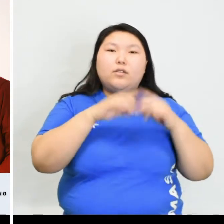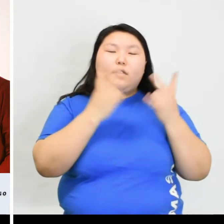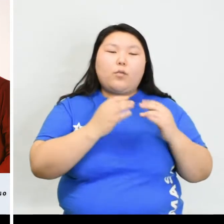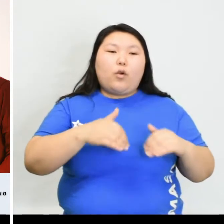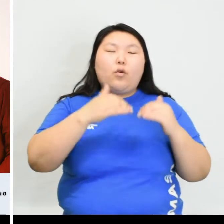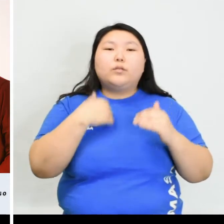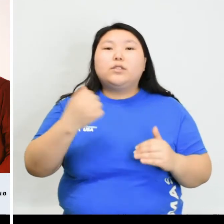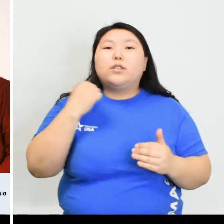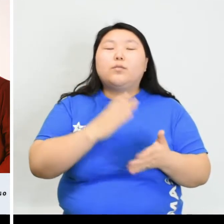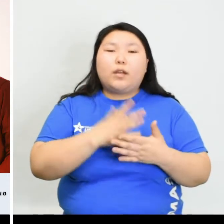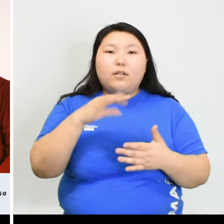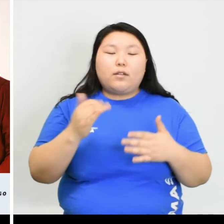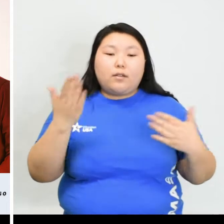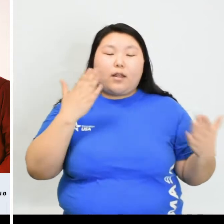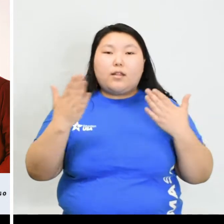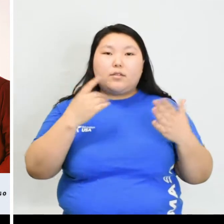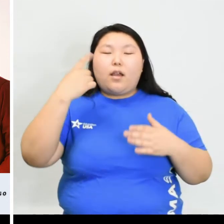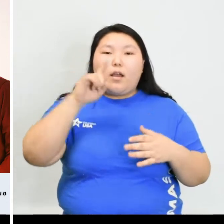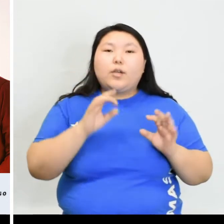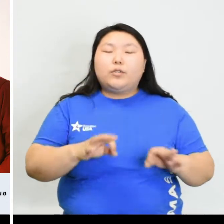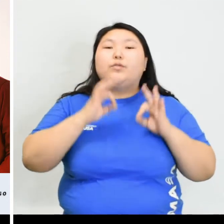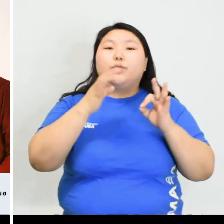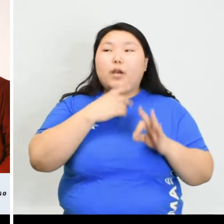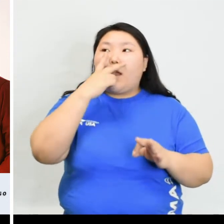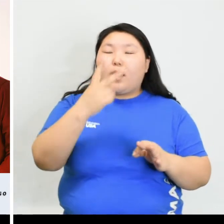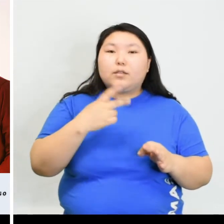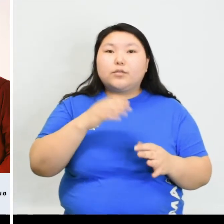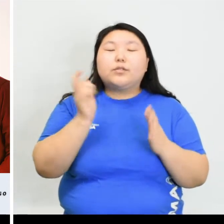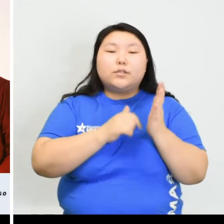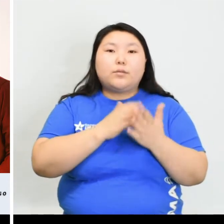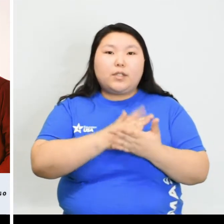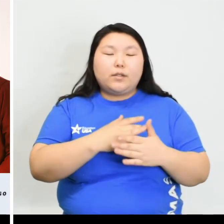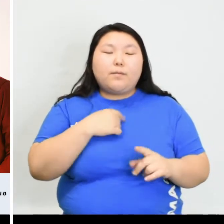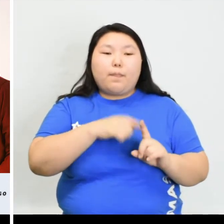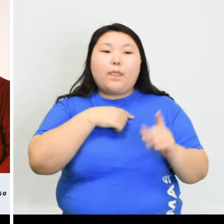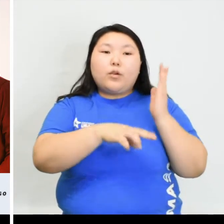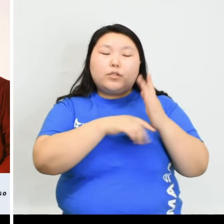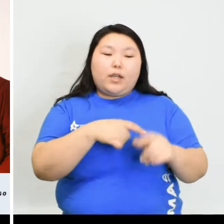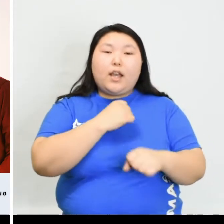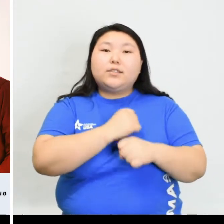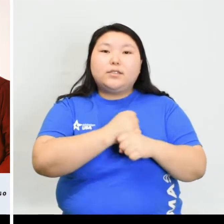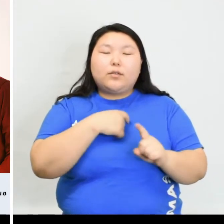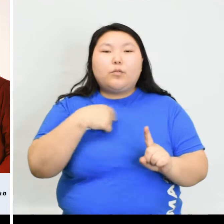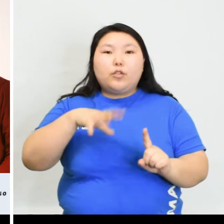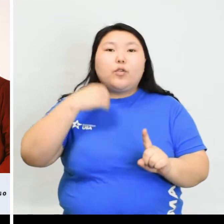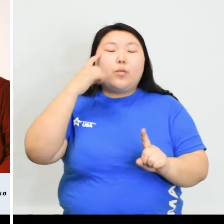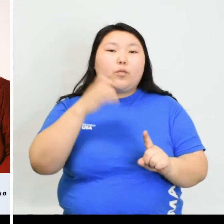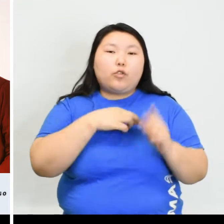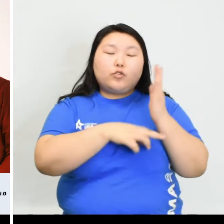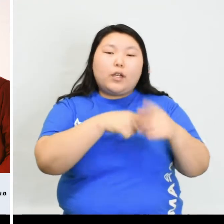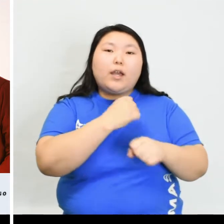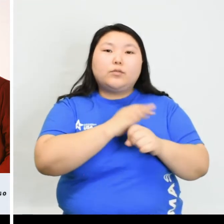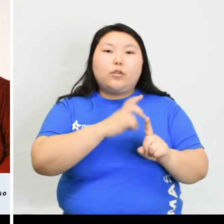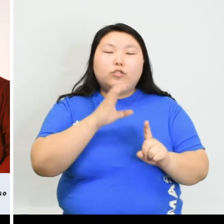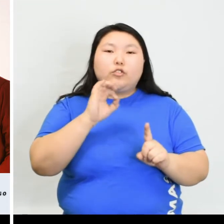чадчихын гэдэг талаас нь бараг хамгийн зөв харах тал нь юм байлаа. Нэг өдрийнхэн ажил нь миний бол өдрийн ажил бол энэ сос